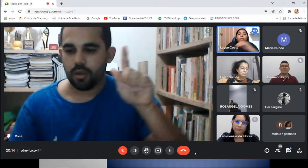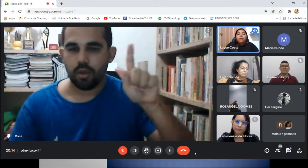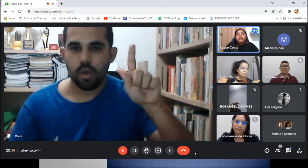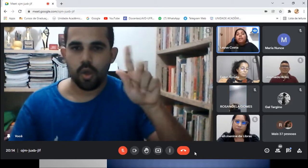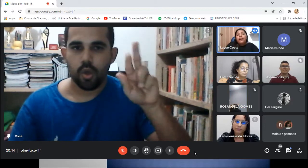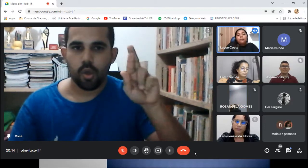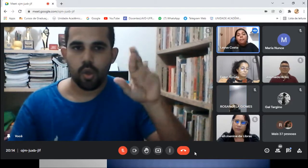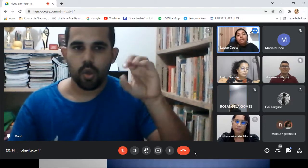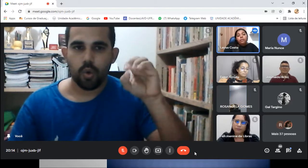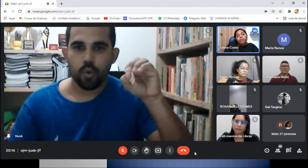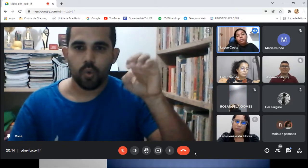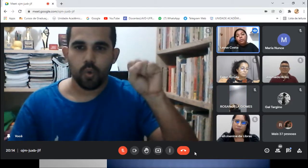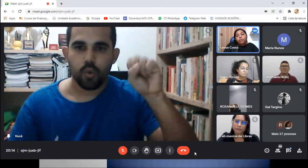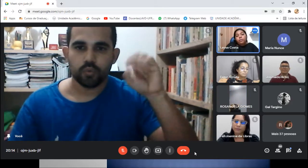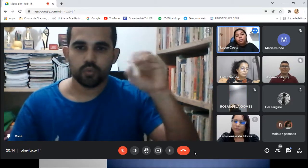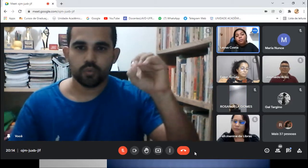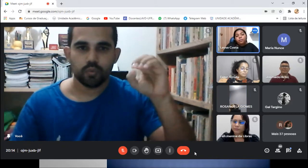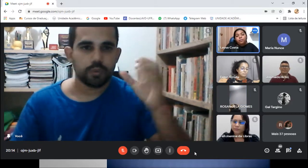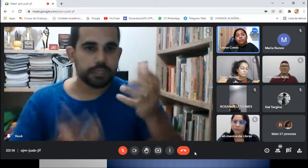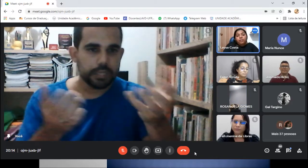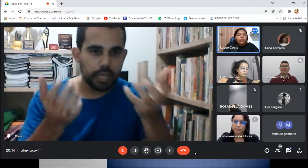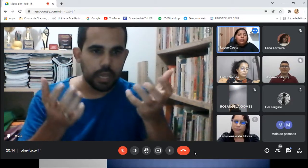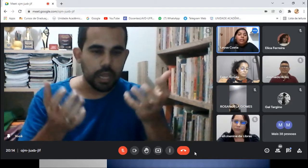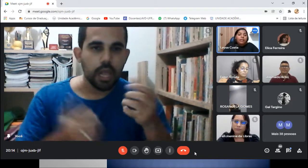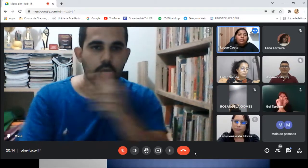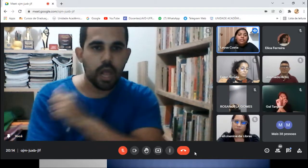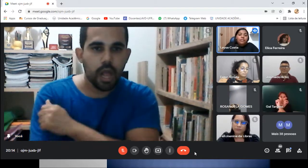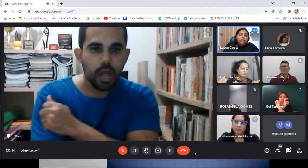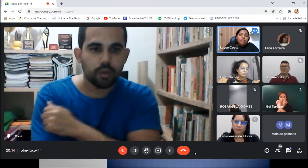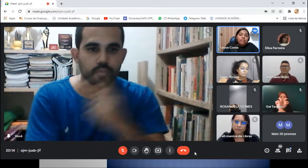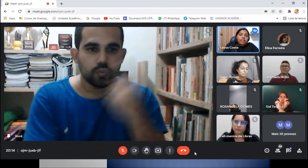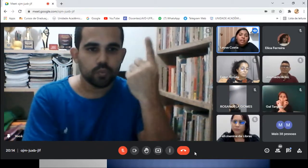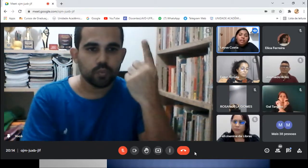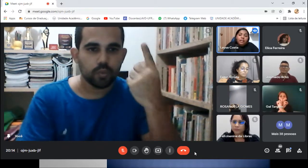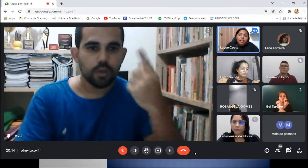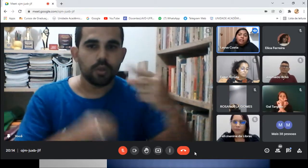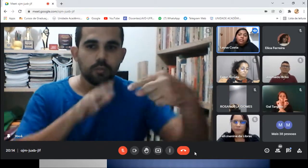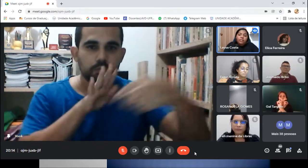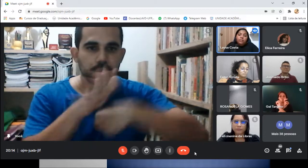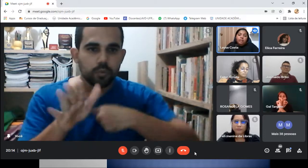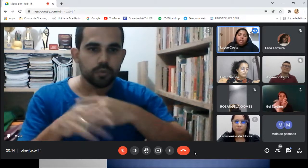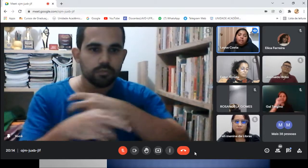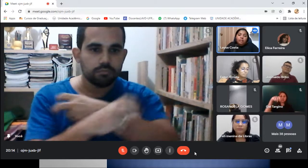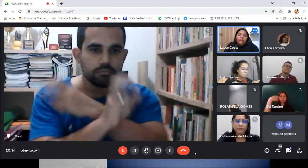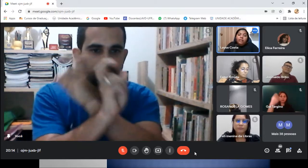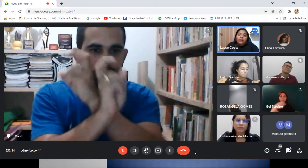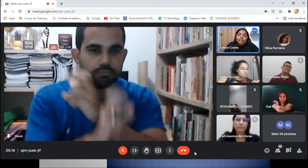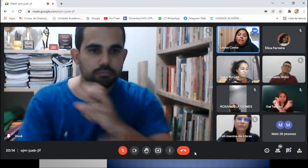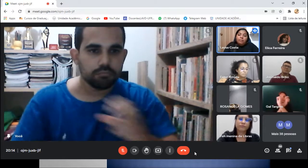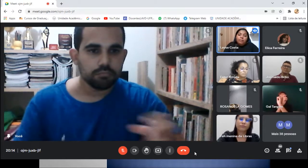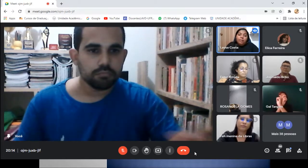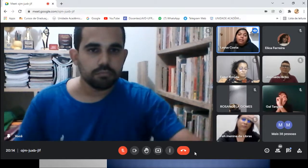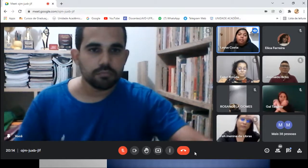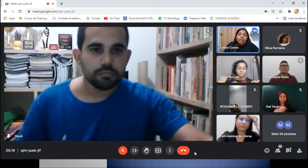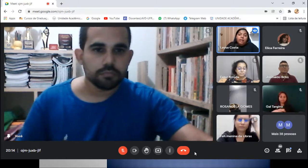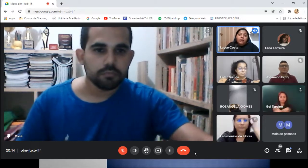polo de Capim Grosso. Se vocês quiserem, né, este é o sinal. Quiserem me perguntar, este é